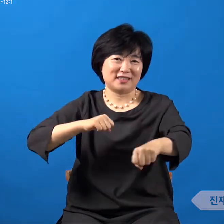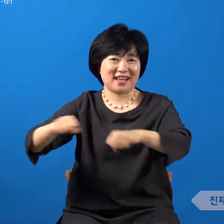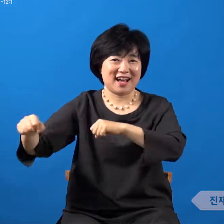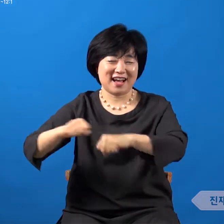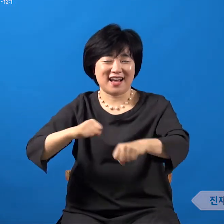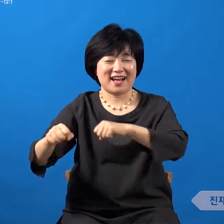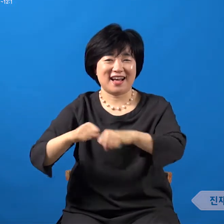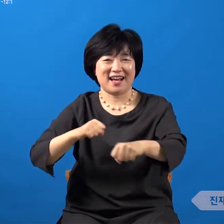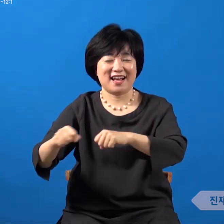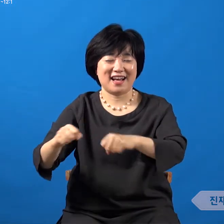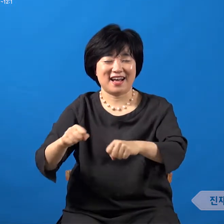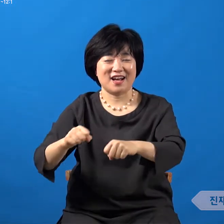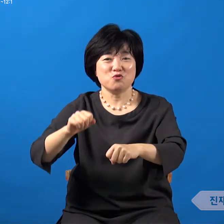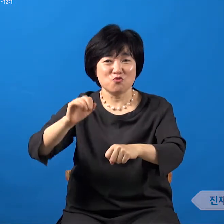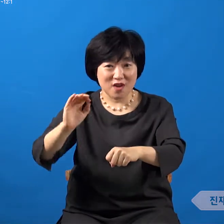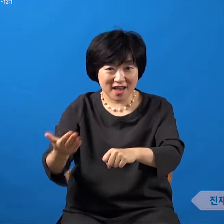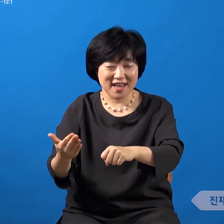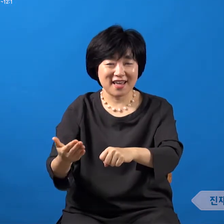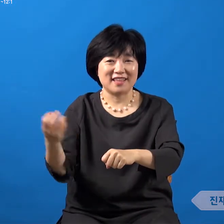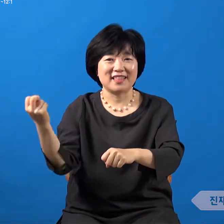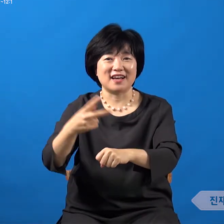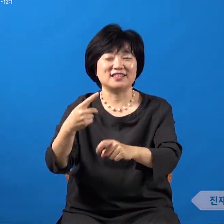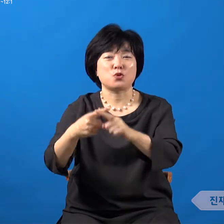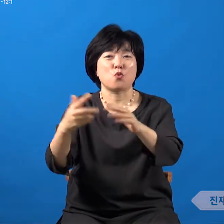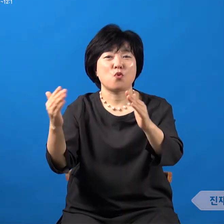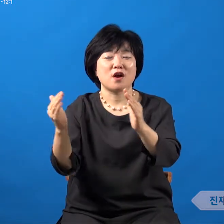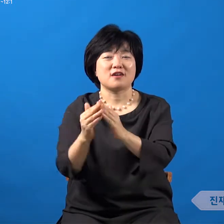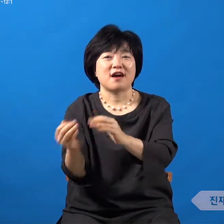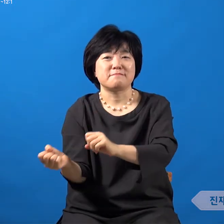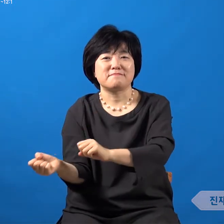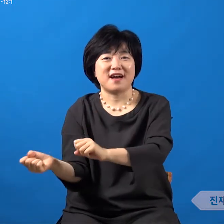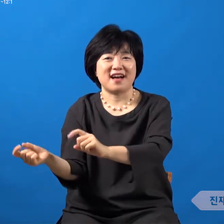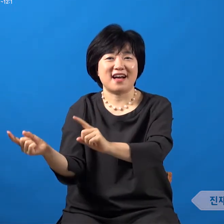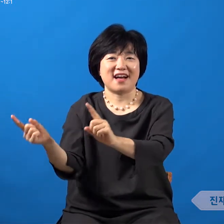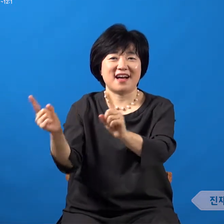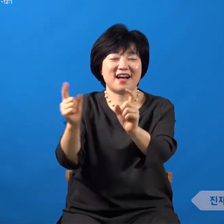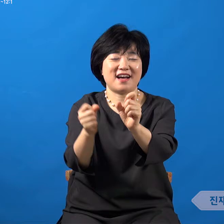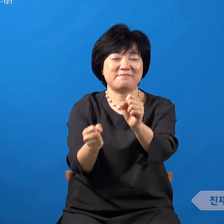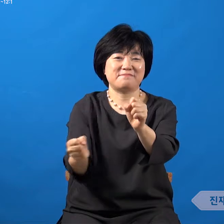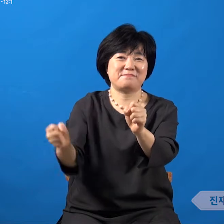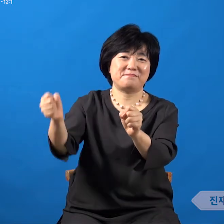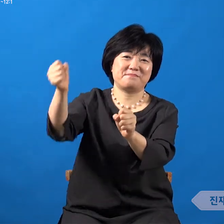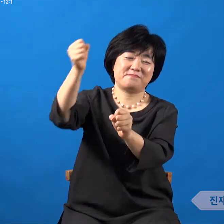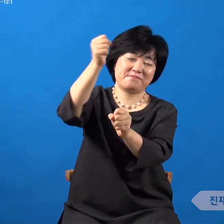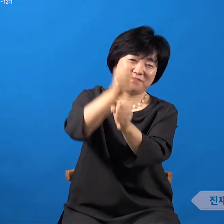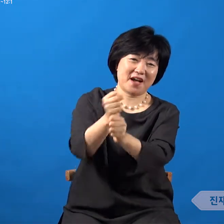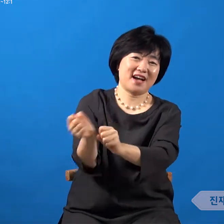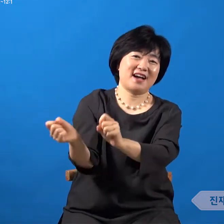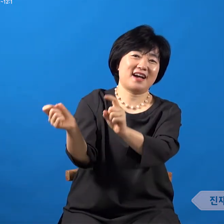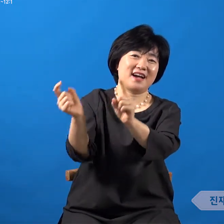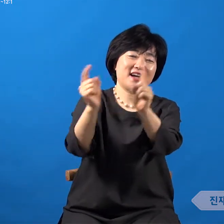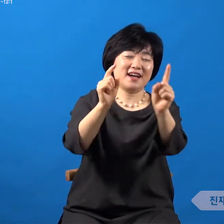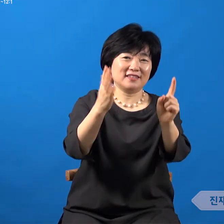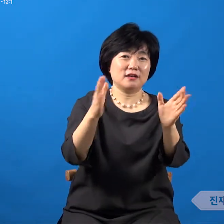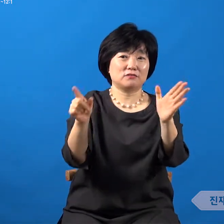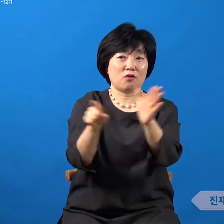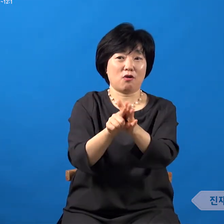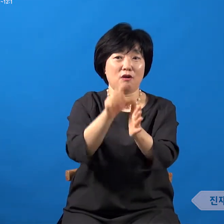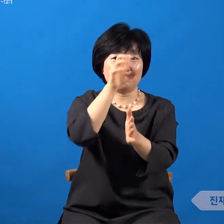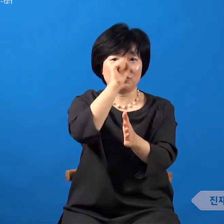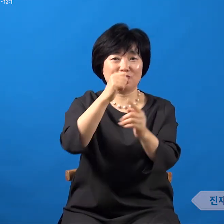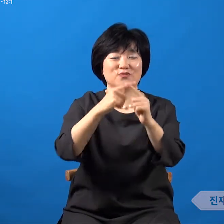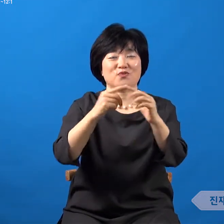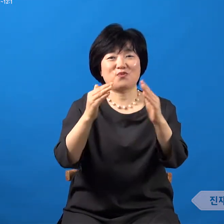일어나기 시작하고 그 교회가 다시 성장하며 하나님의 기쁨이 되는 믿음의 공동체가